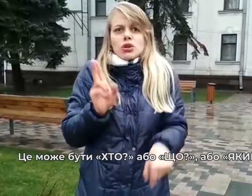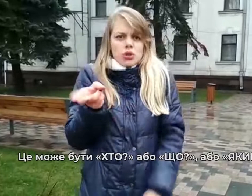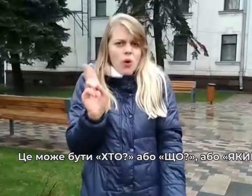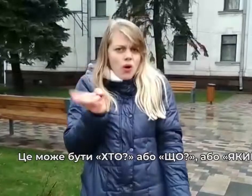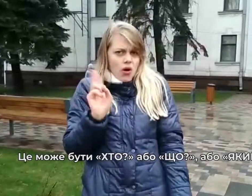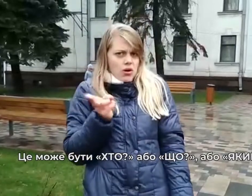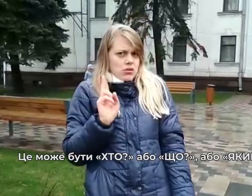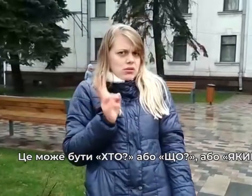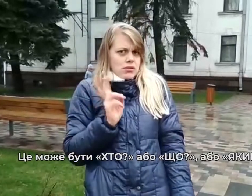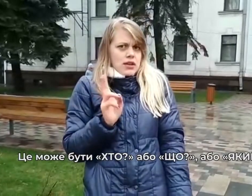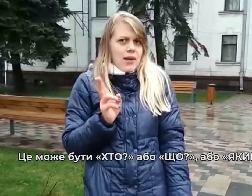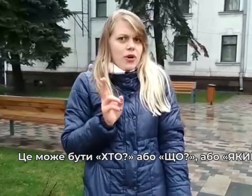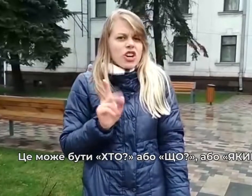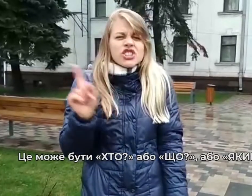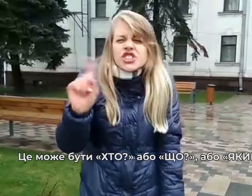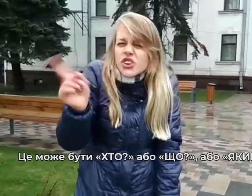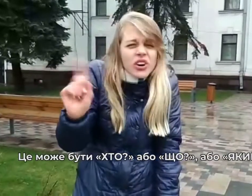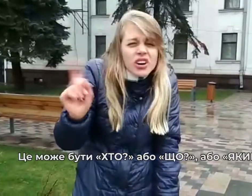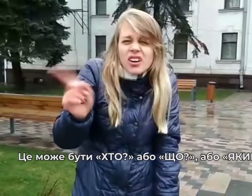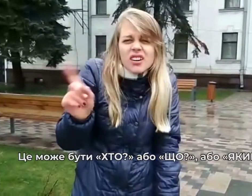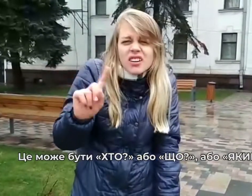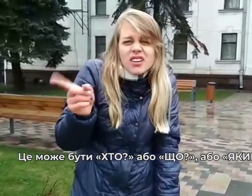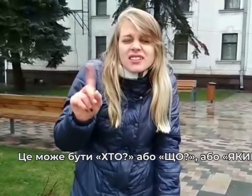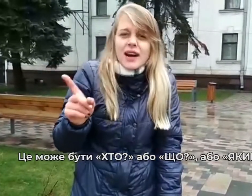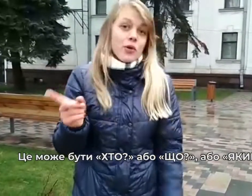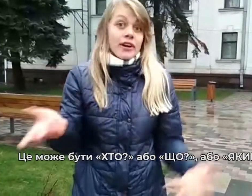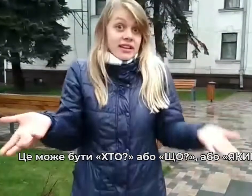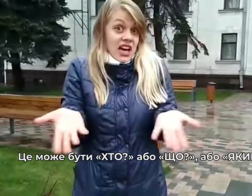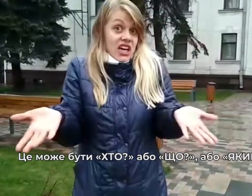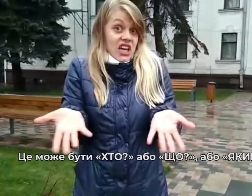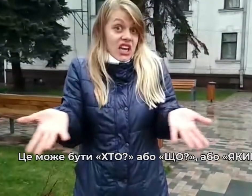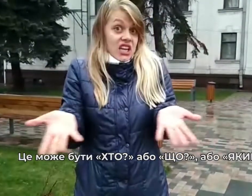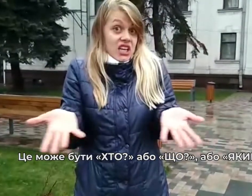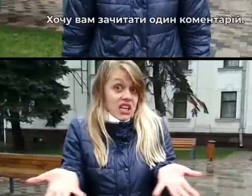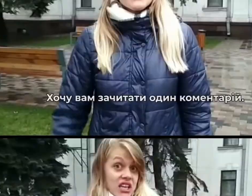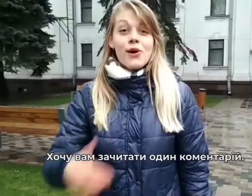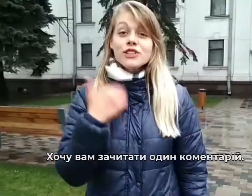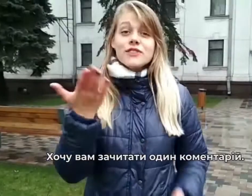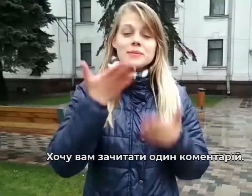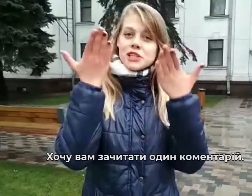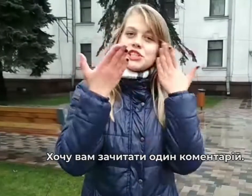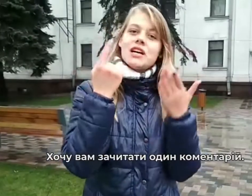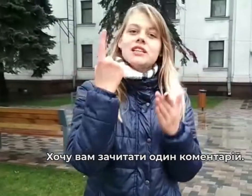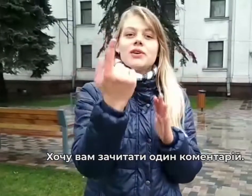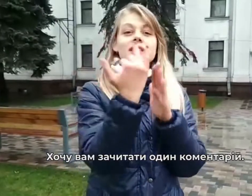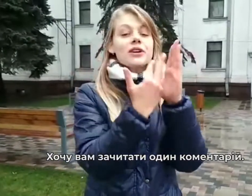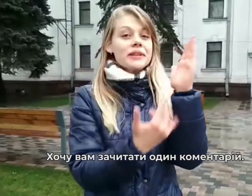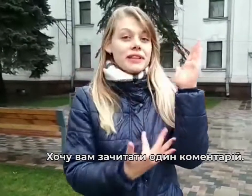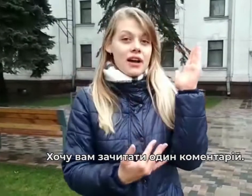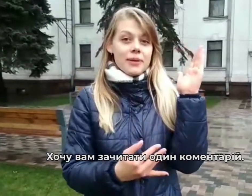«Хто?», або «Що?», або «Який?». Хочу вам зачитати один коментарій.